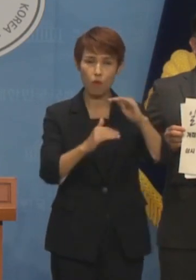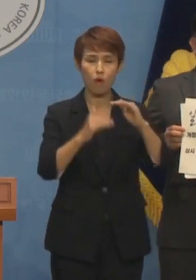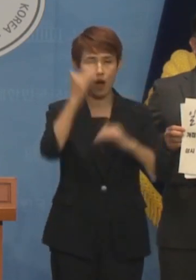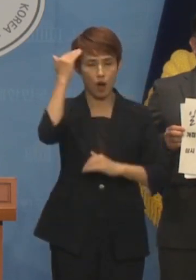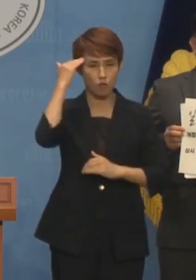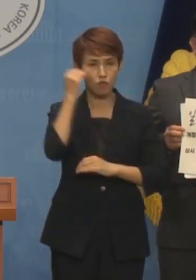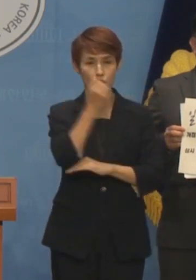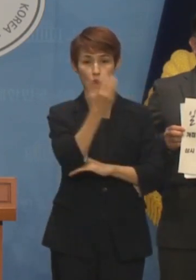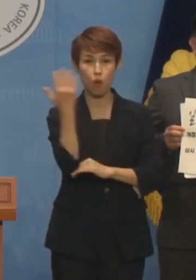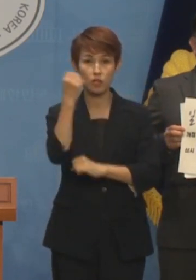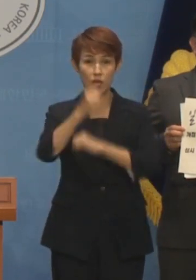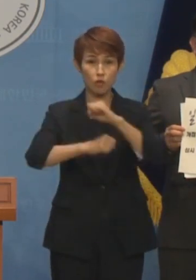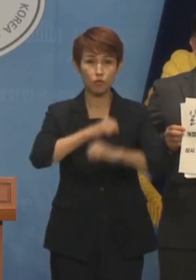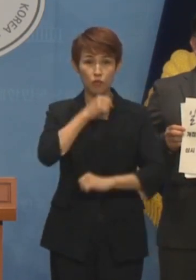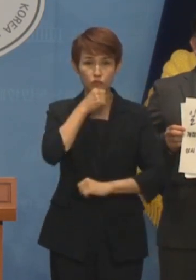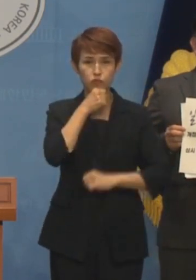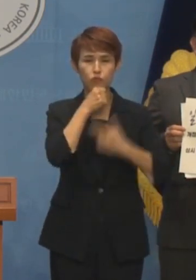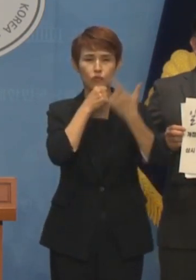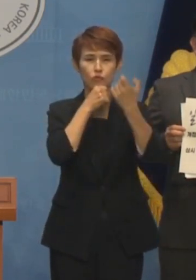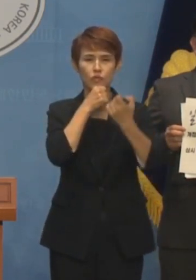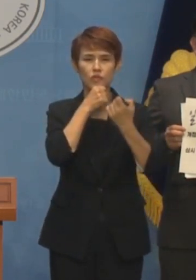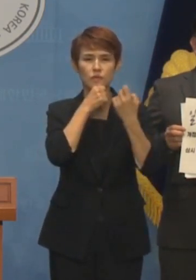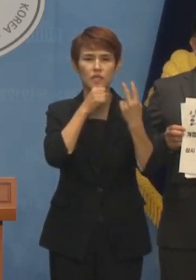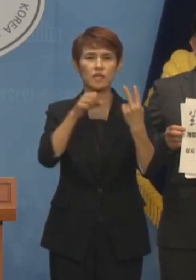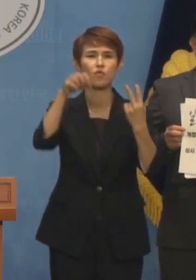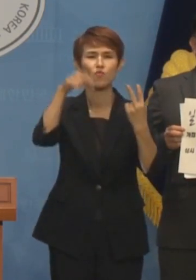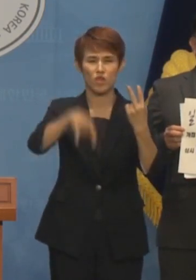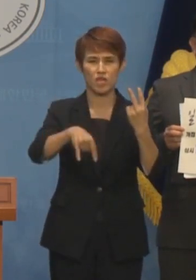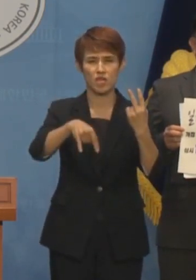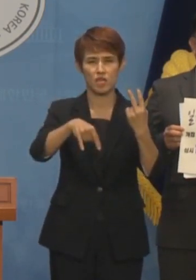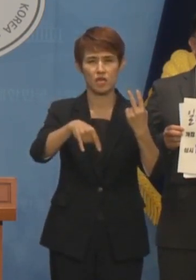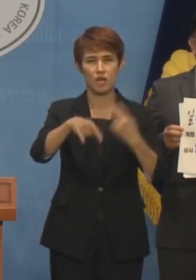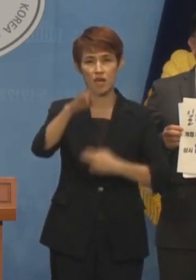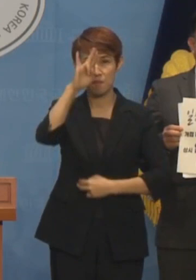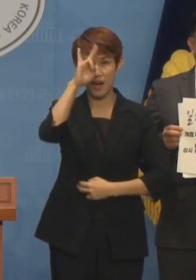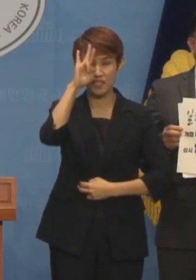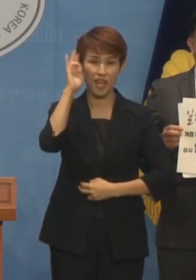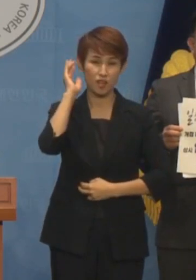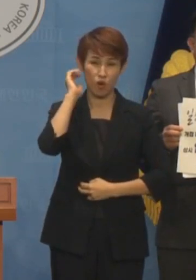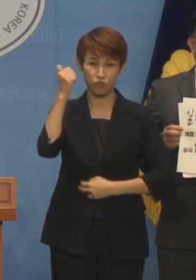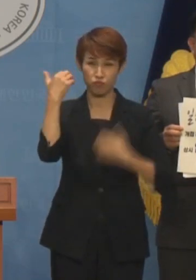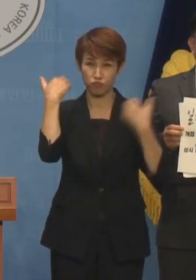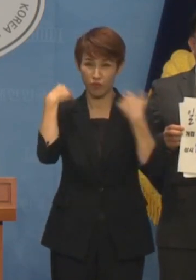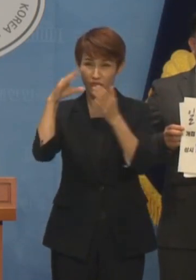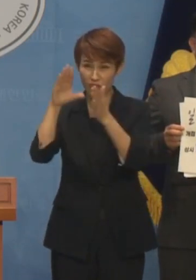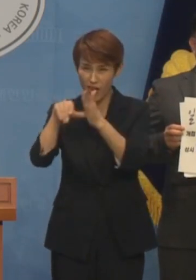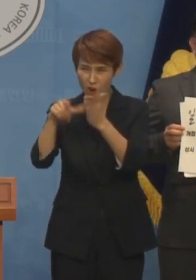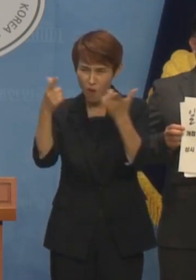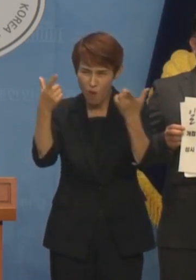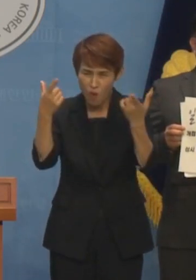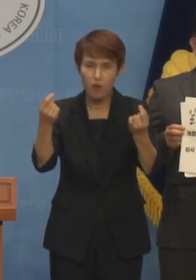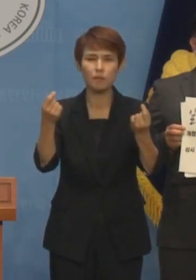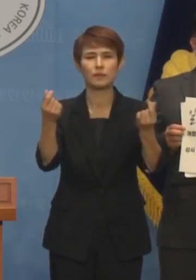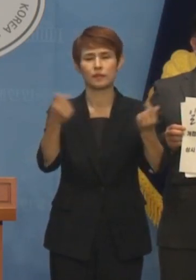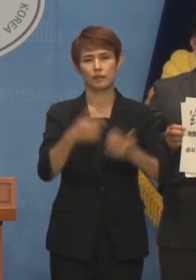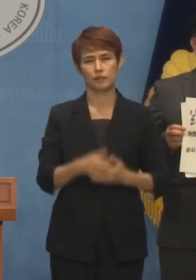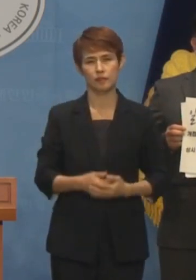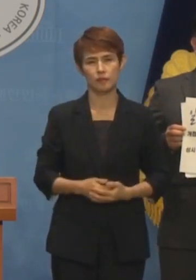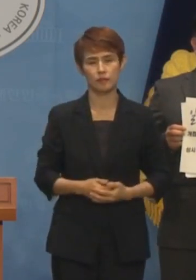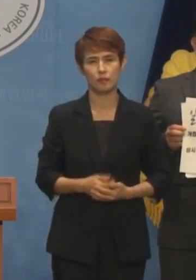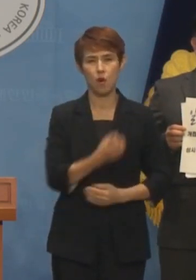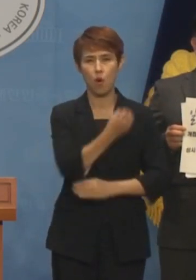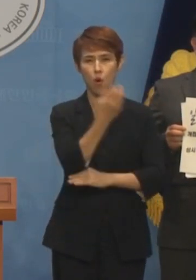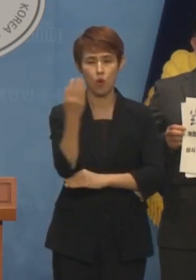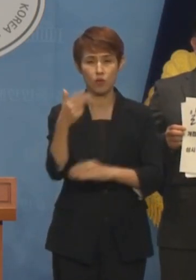지수는 62위로 놀랍게도 박근혜 정부 말기 수준입니다. 최근